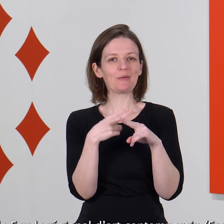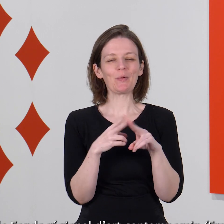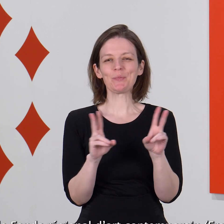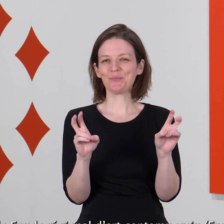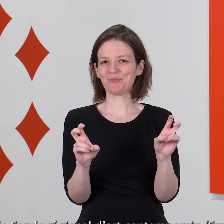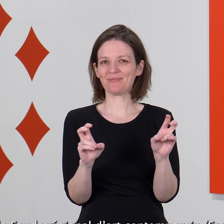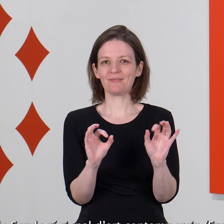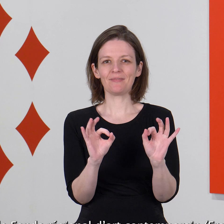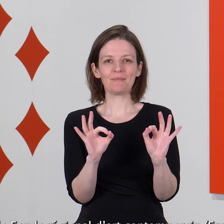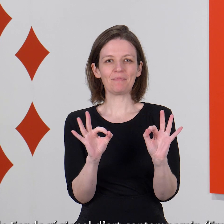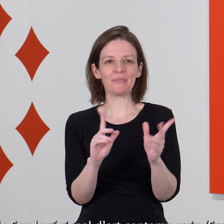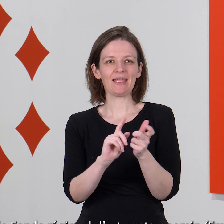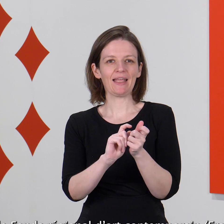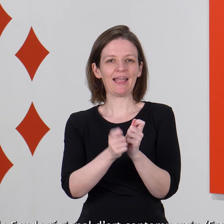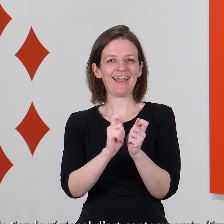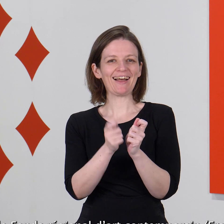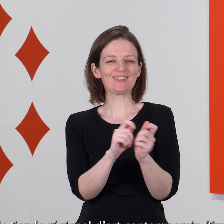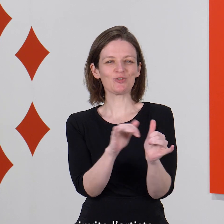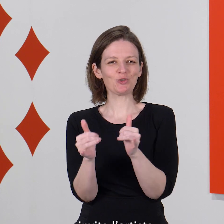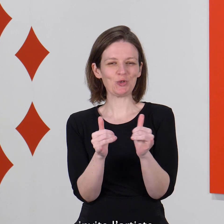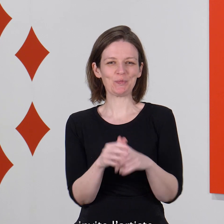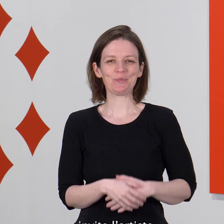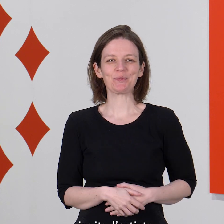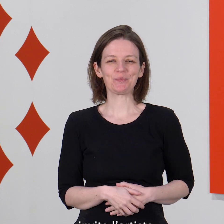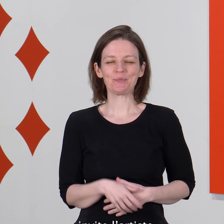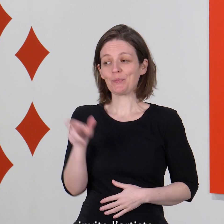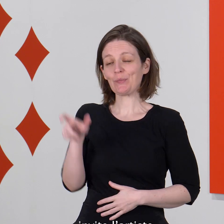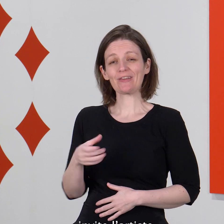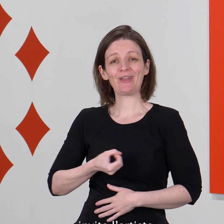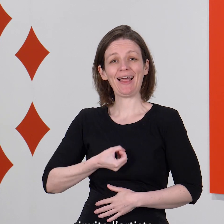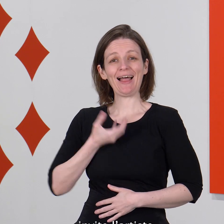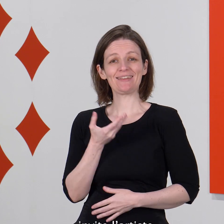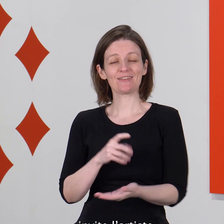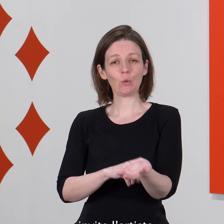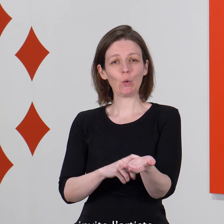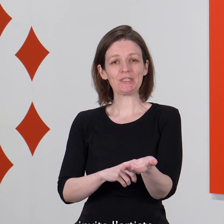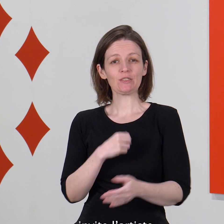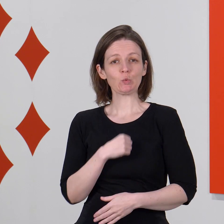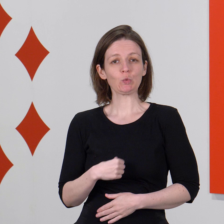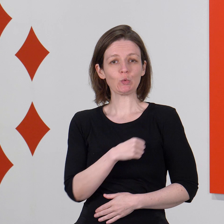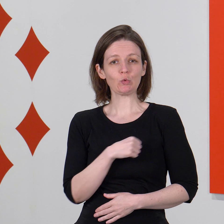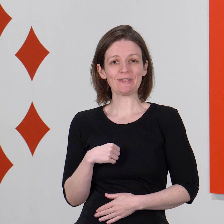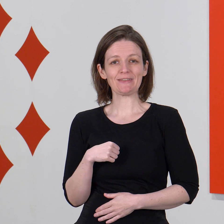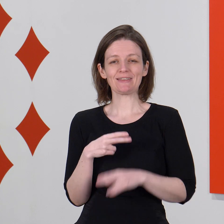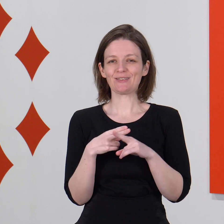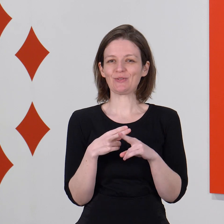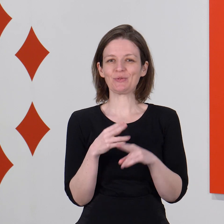FRAC Normandie à Sotteville-lès-Rouen invite l'artiste suisse Francis Bautvin à présenter un